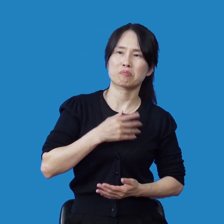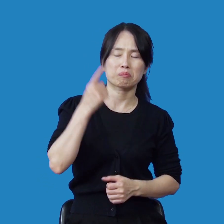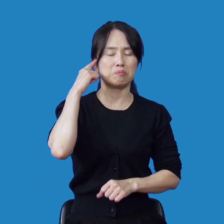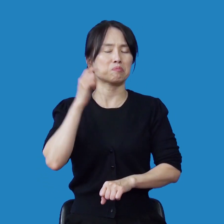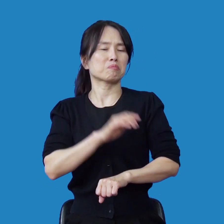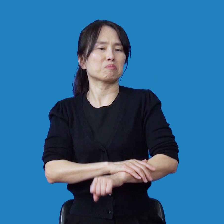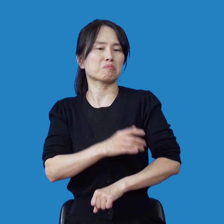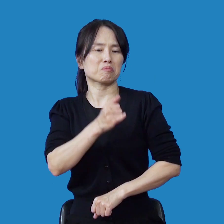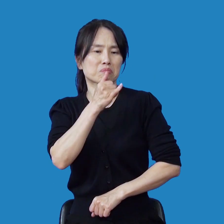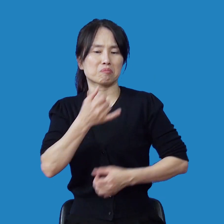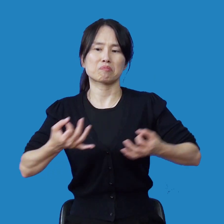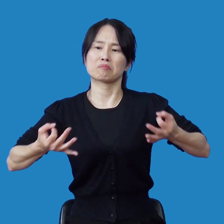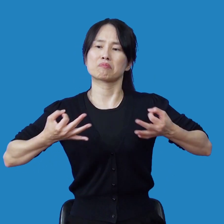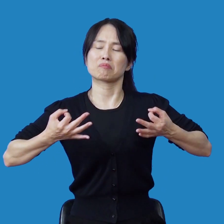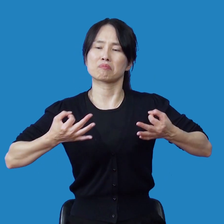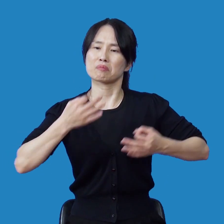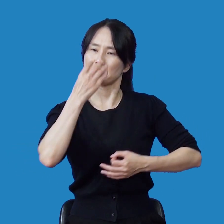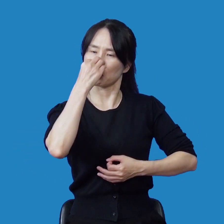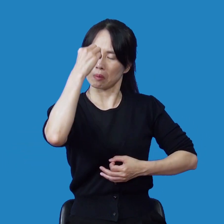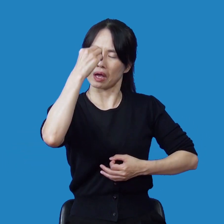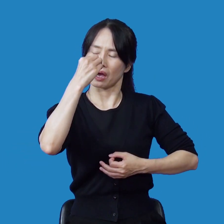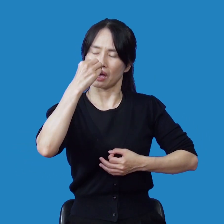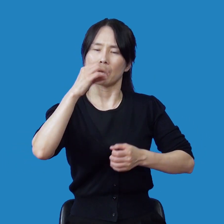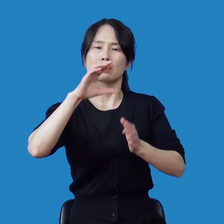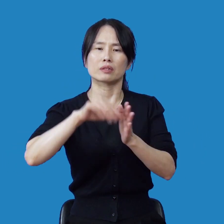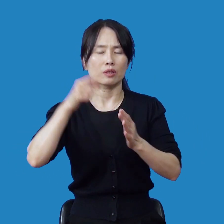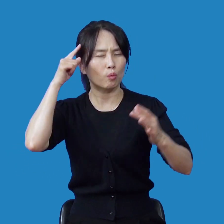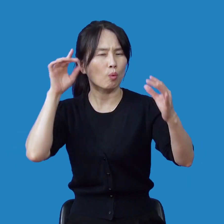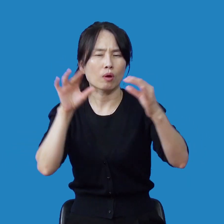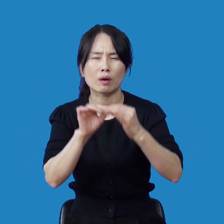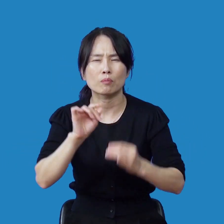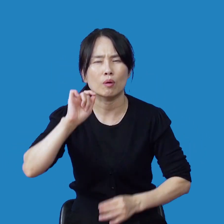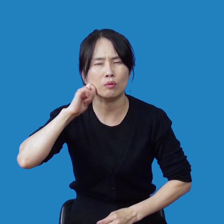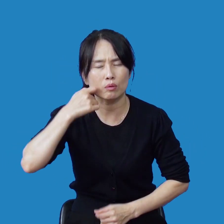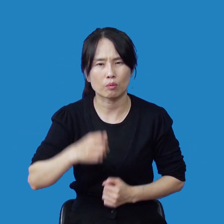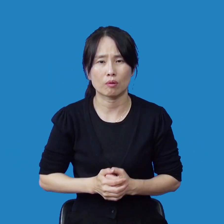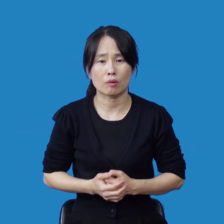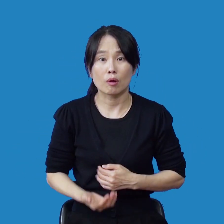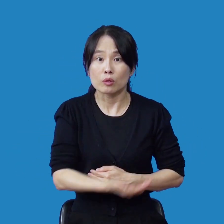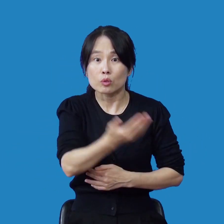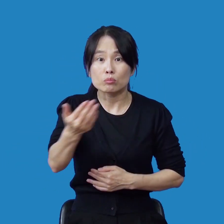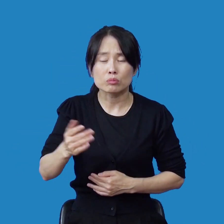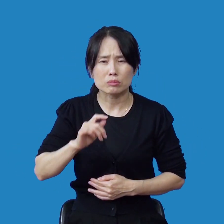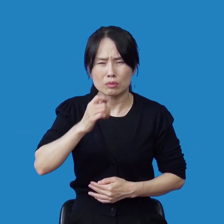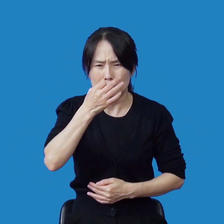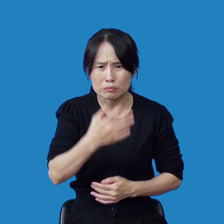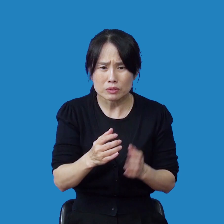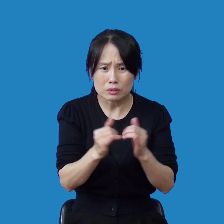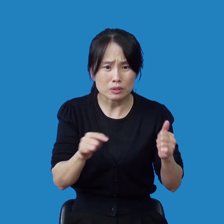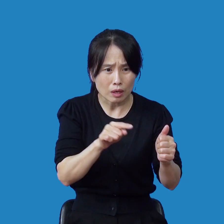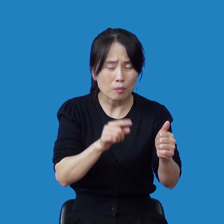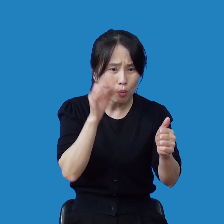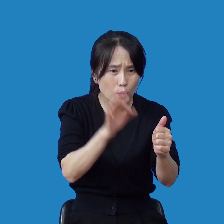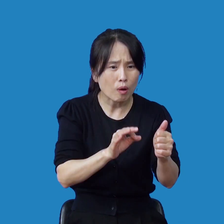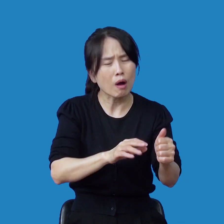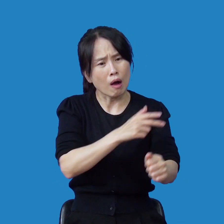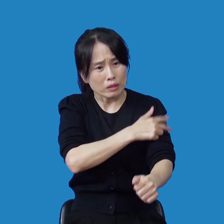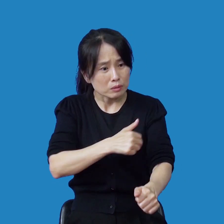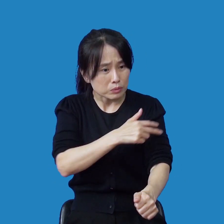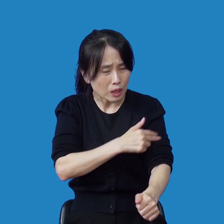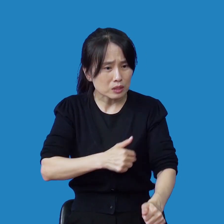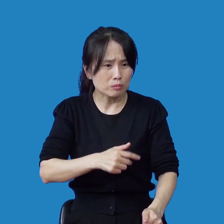하는 것입니다. 우리는 힘들어하는 사람을 보면 대번에 집사님 왜 그러고 계세요?